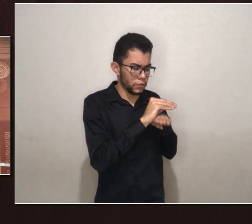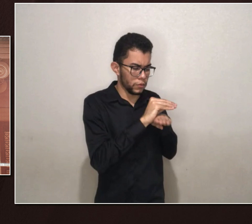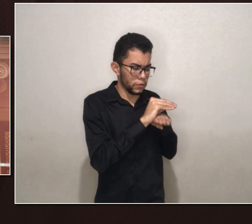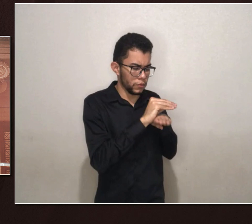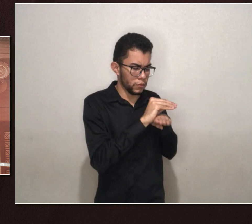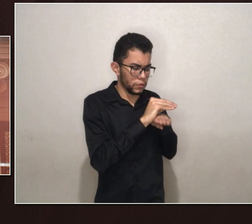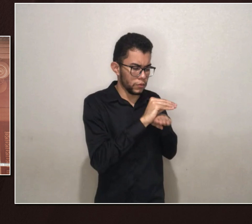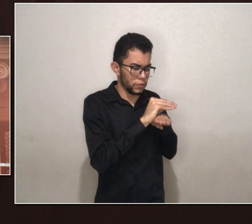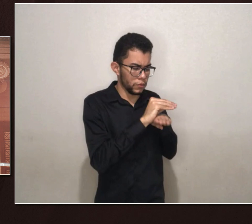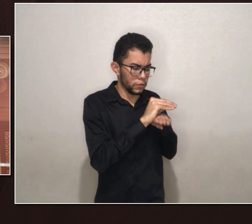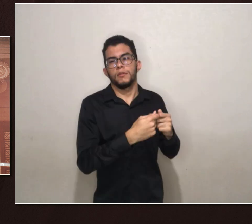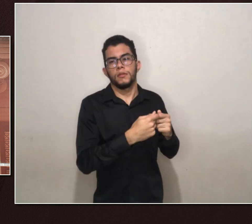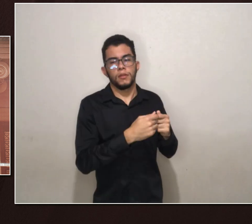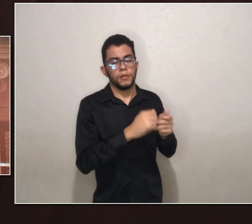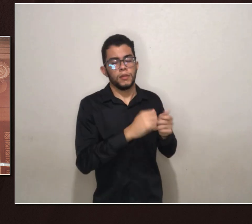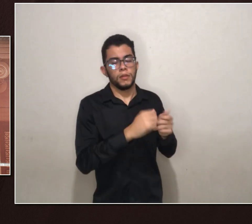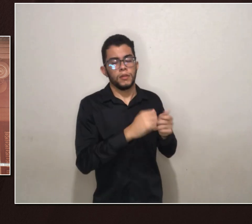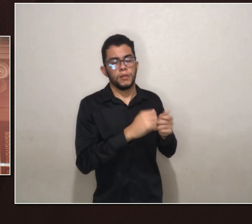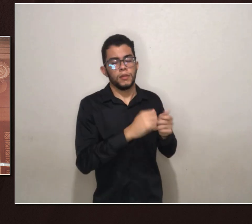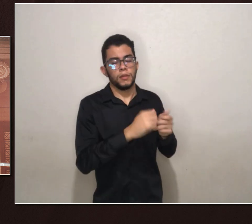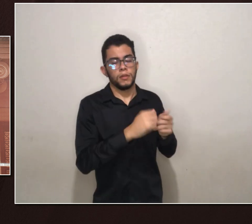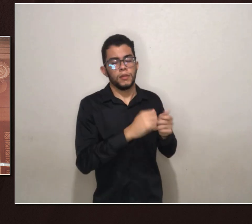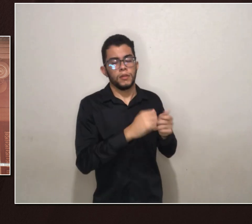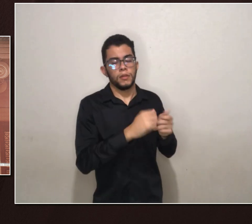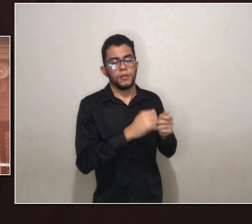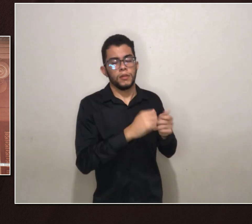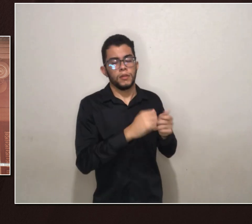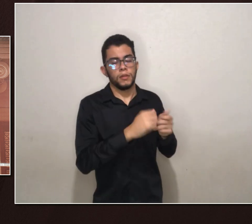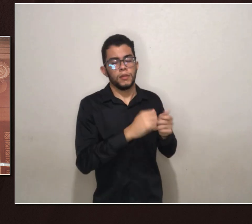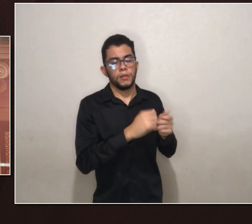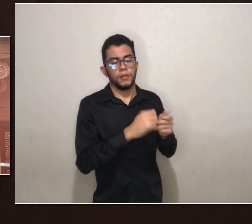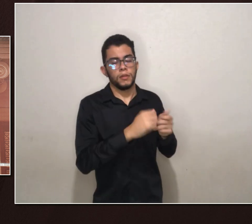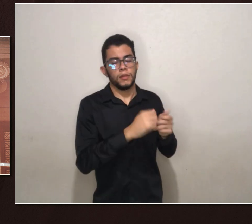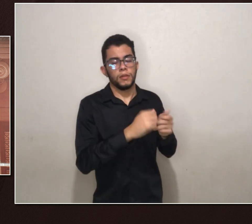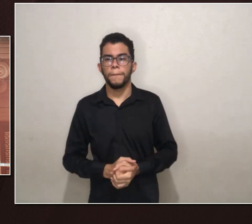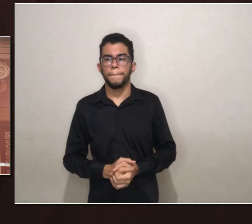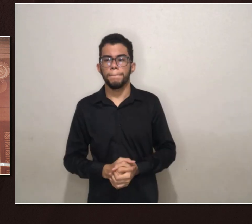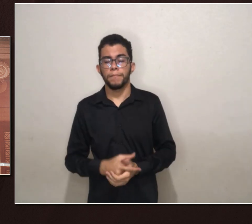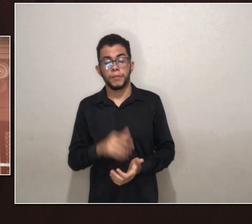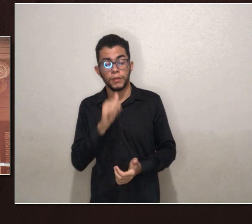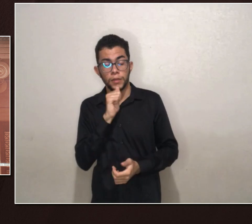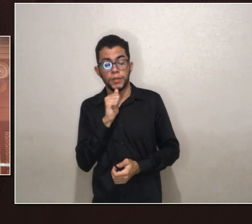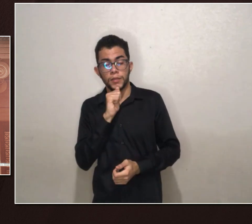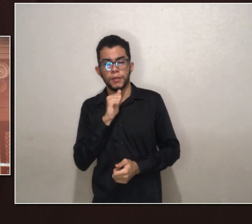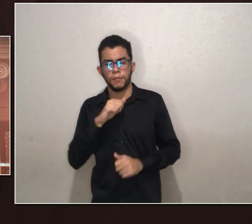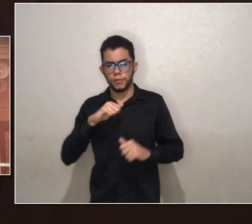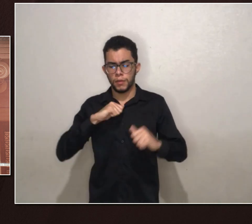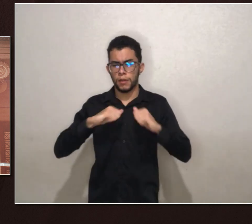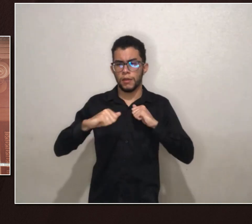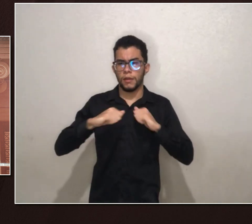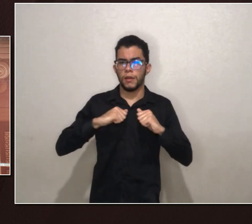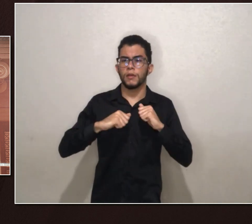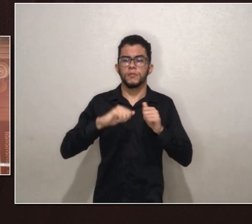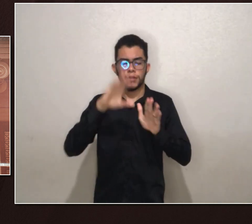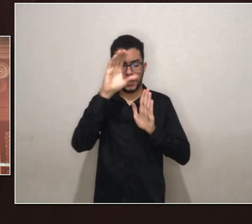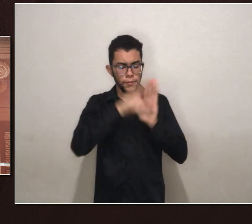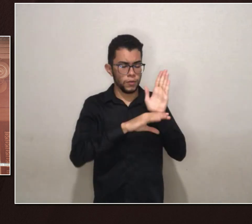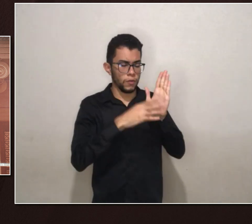exemplo, vamos ver Atos capítulo 14, dá uma olhada em Atos 14,